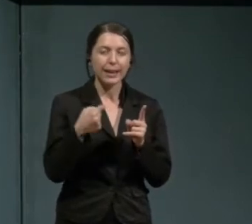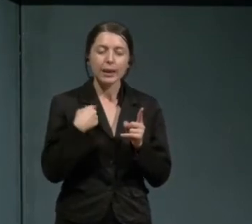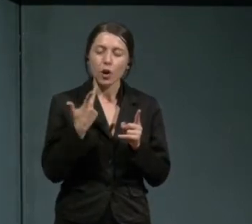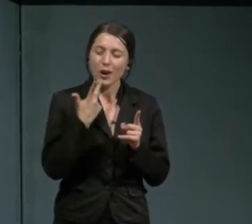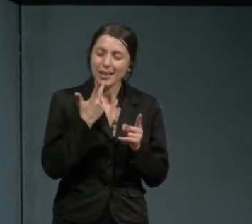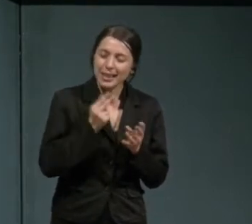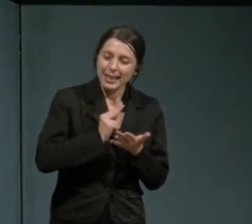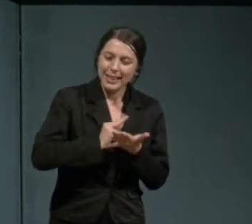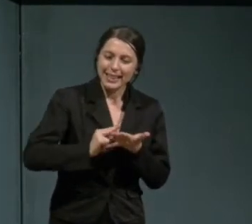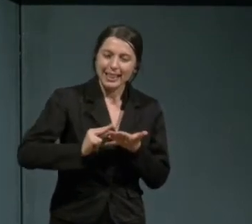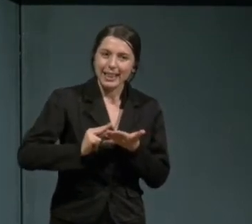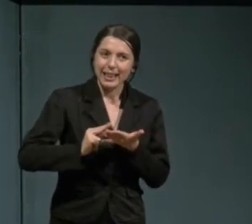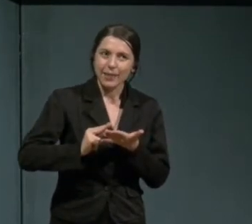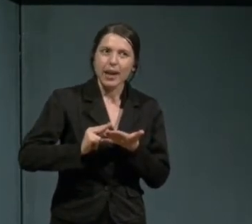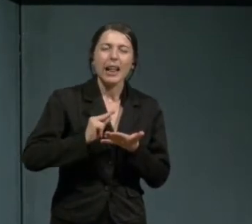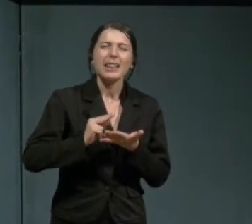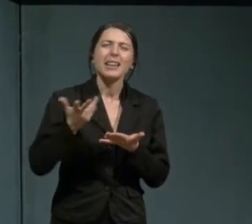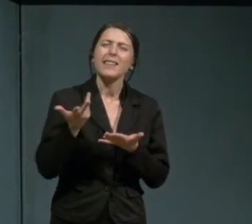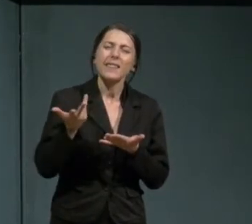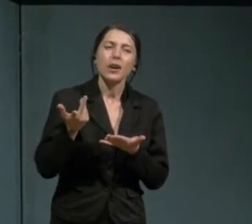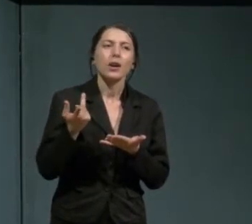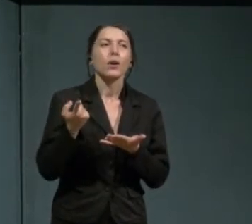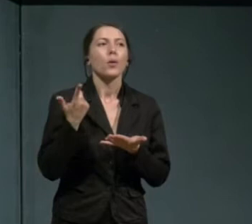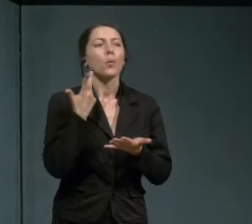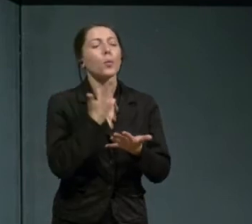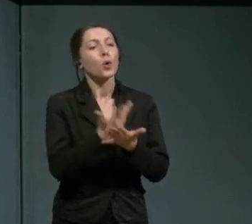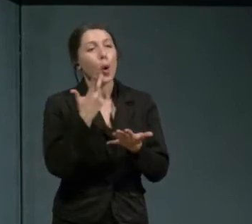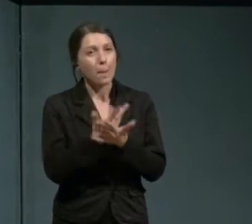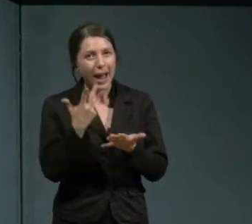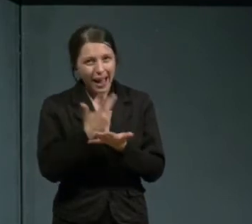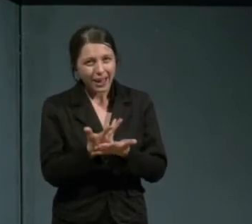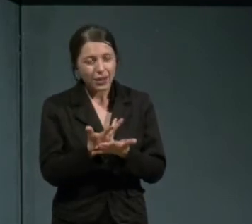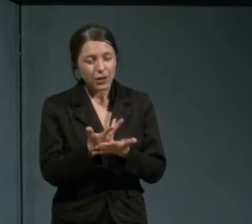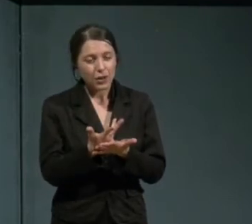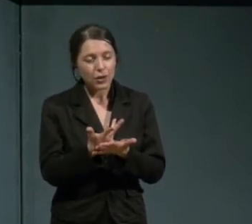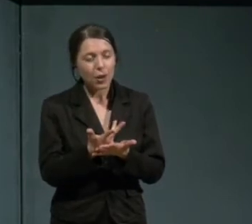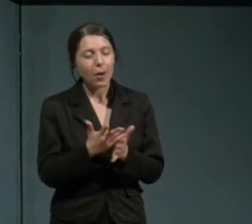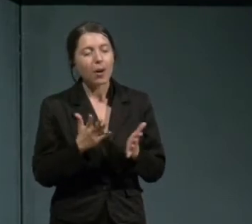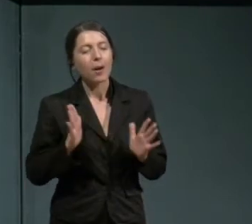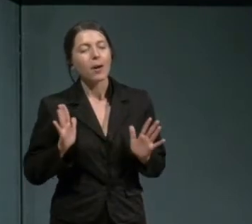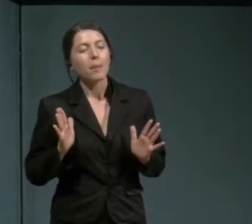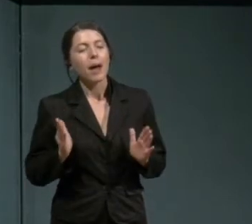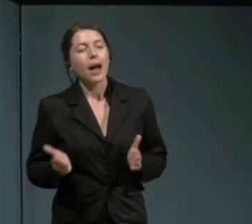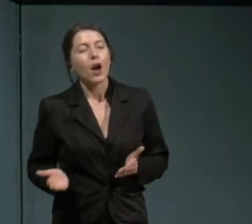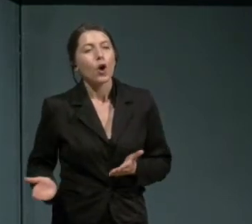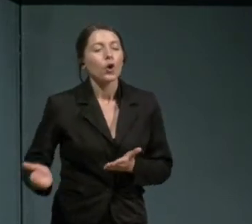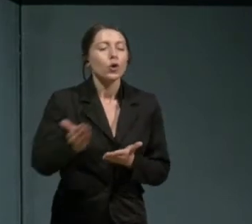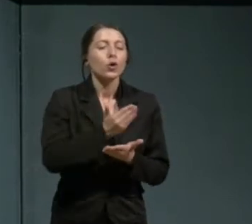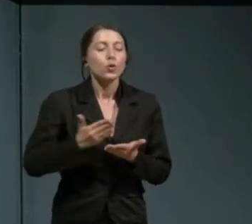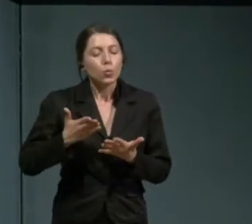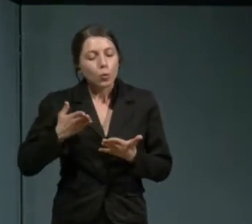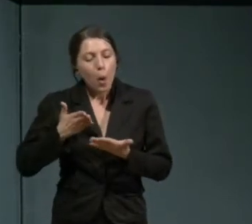scrivere un romanzo dove tutto transita attraverso il